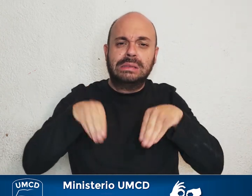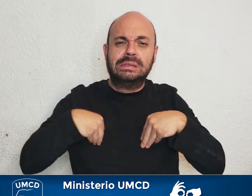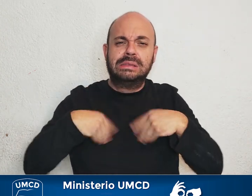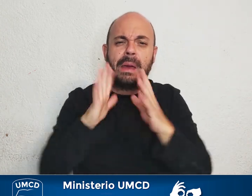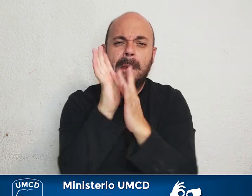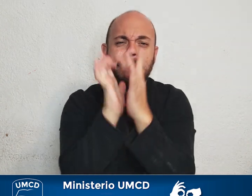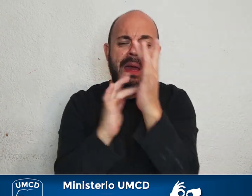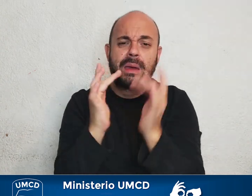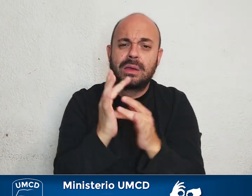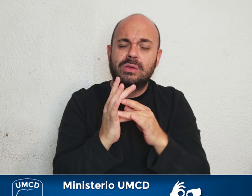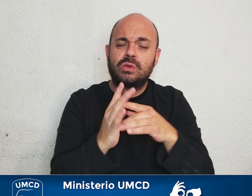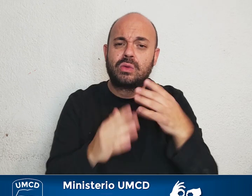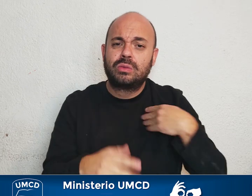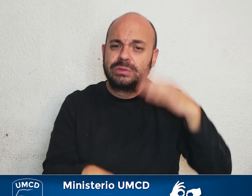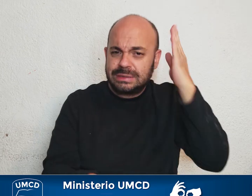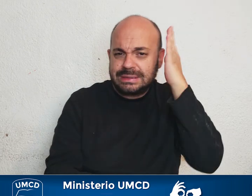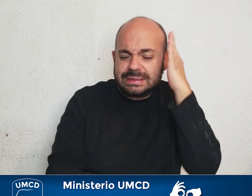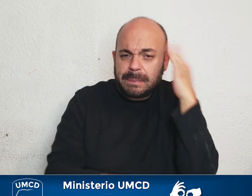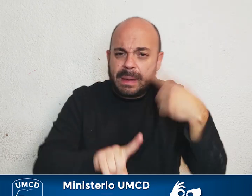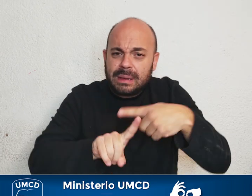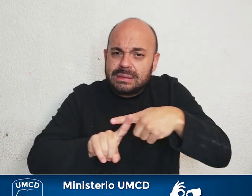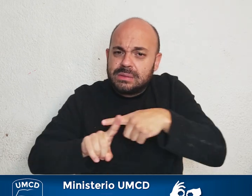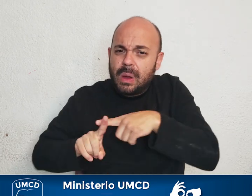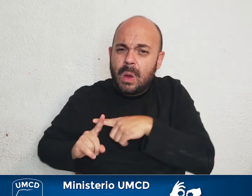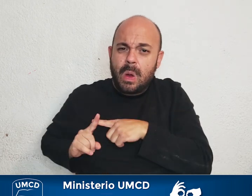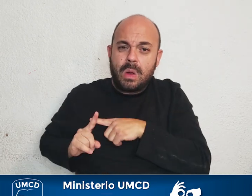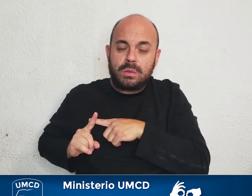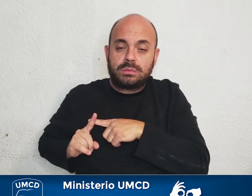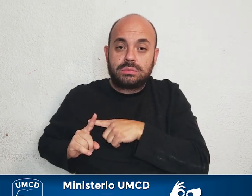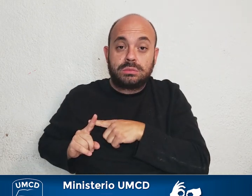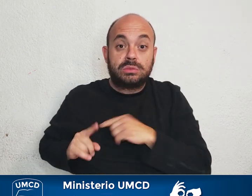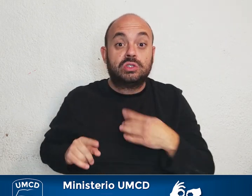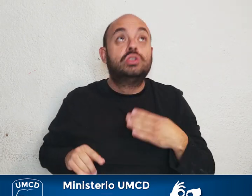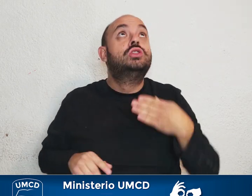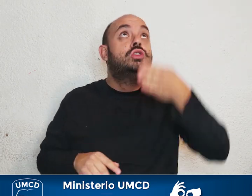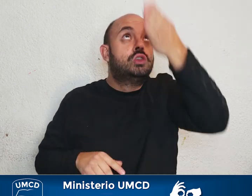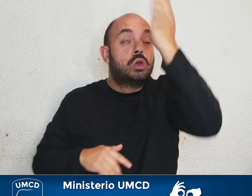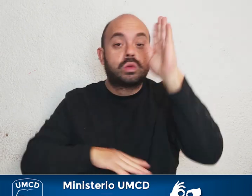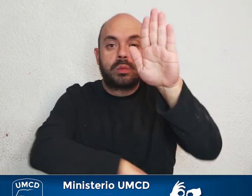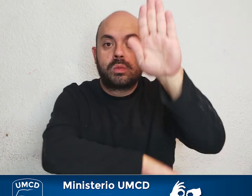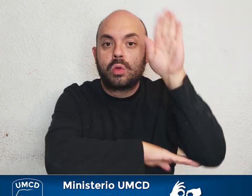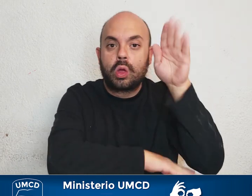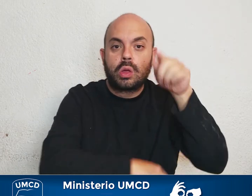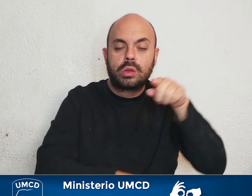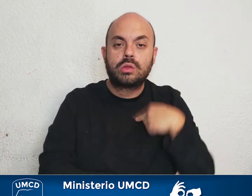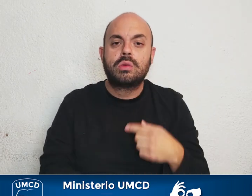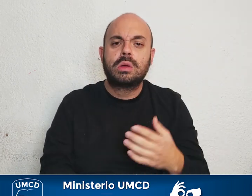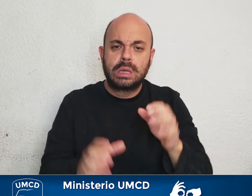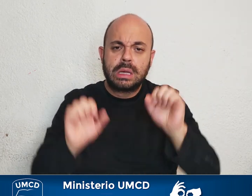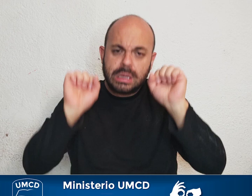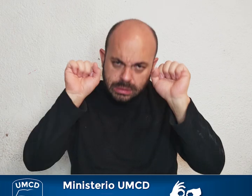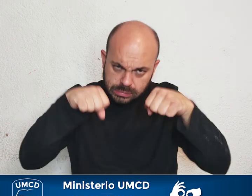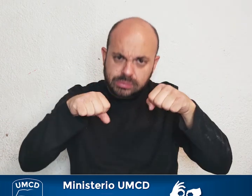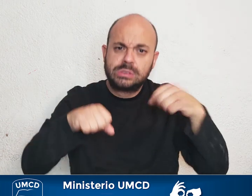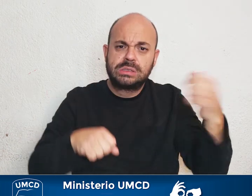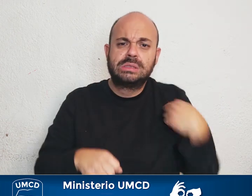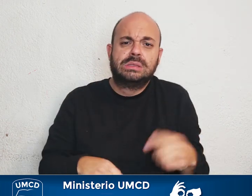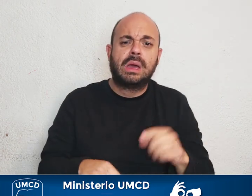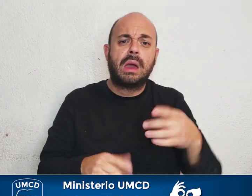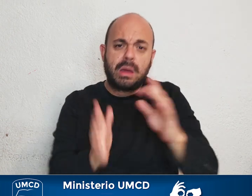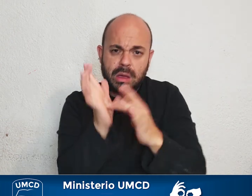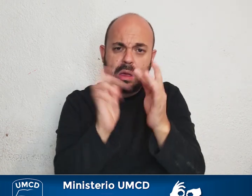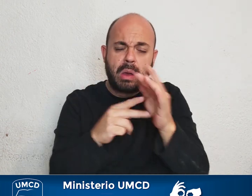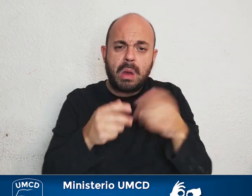arrepentimiento. La venida del Señor Jesucristo es una promesa que se cumplirá. Tarde o temprano esto se va a dar, pero que el Señor